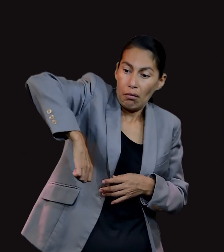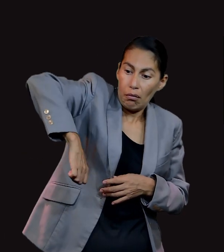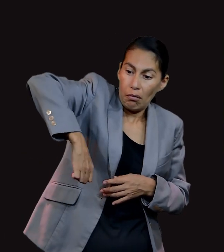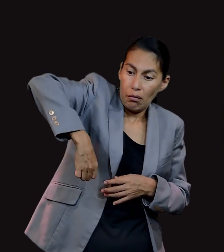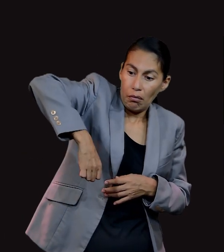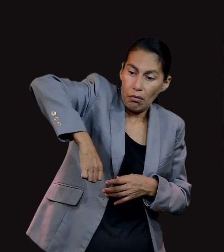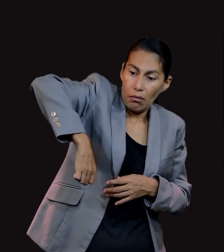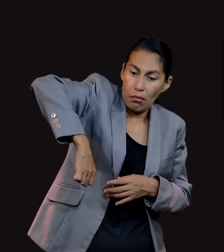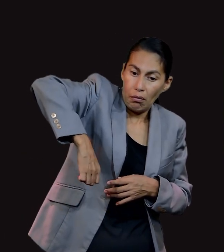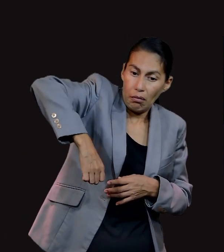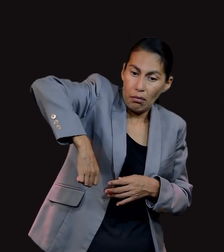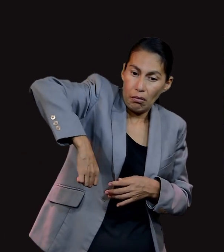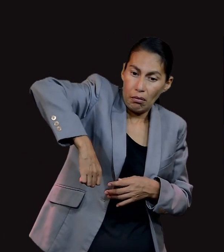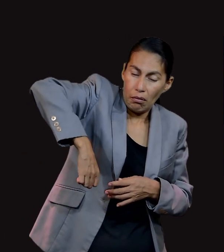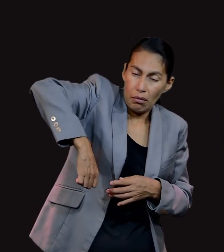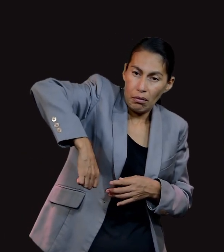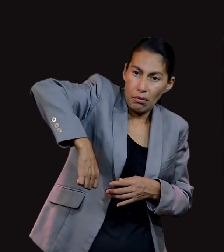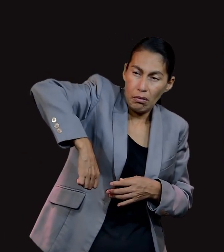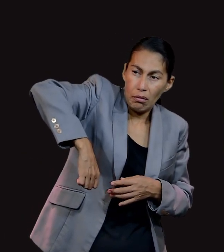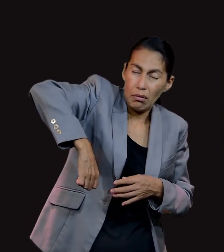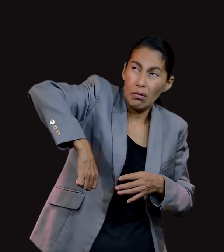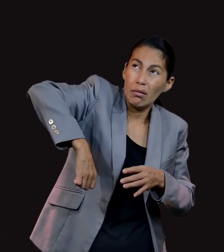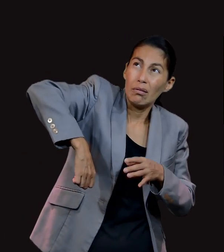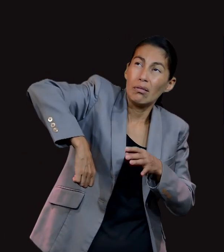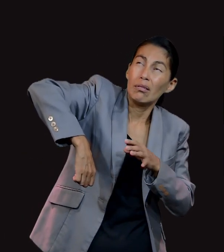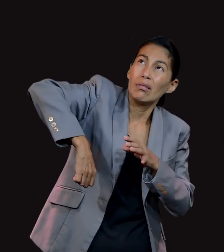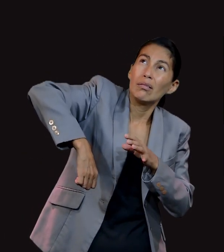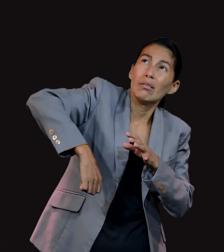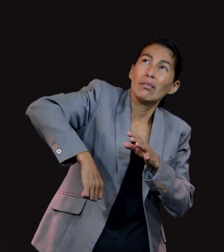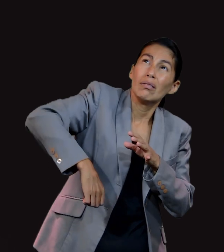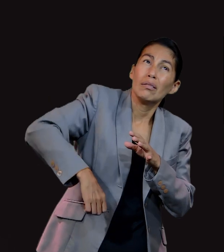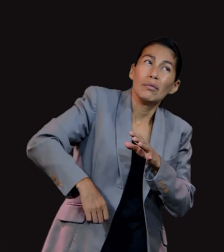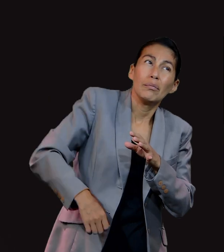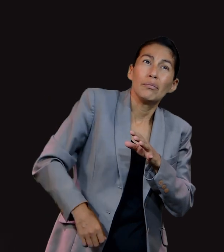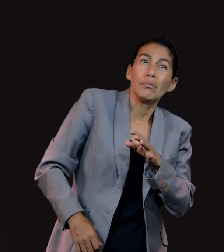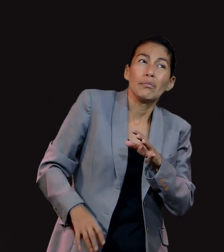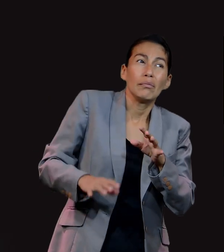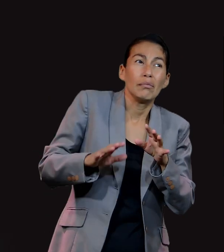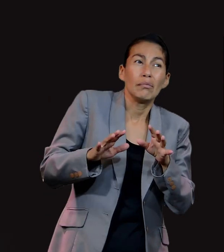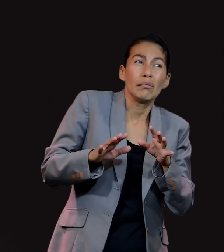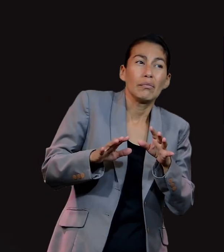auxiliarme todavía estaba yo suspendido en la escalera y entonces y me dice